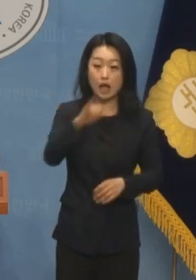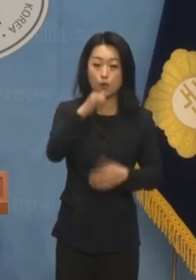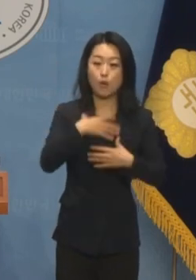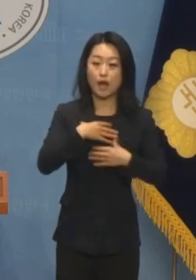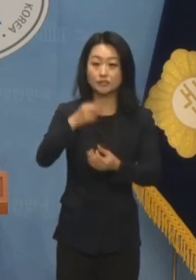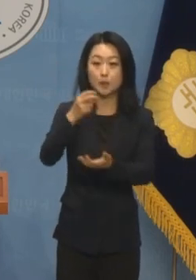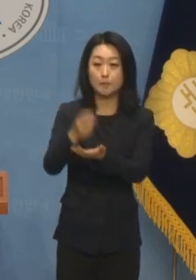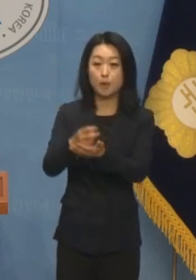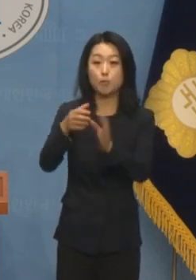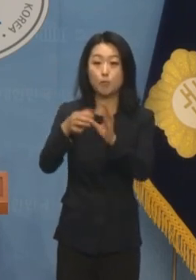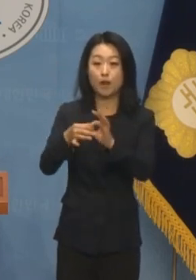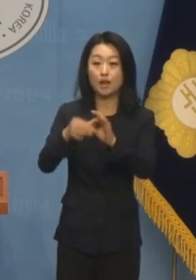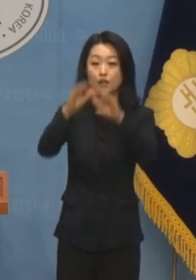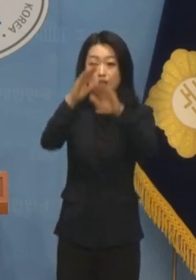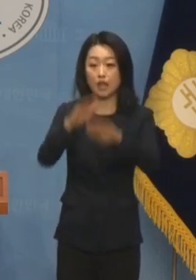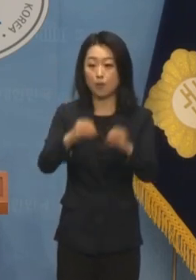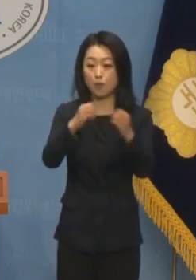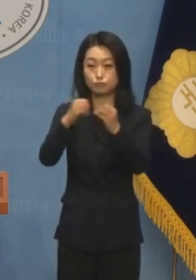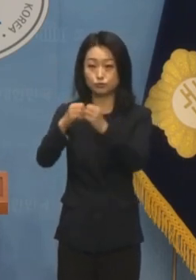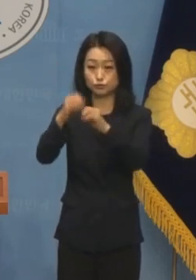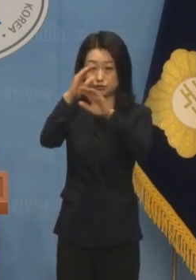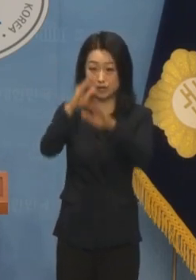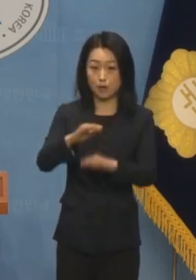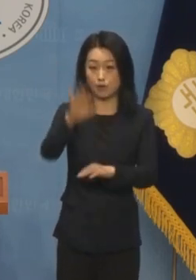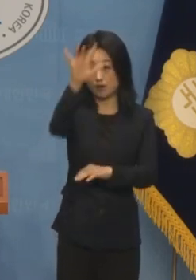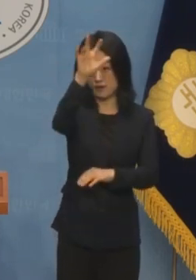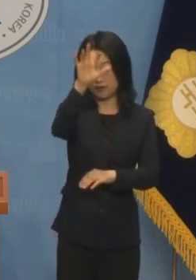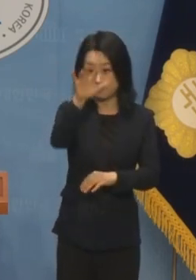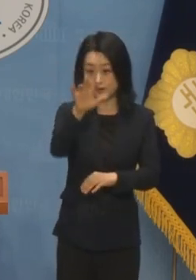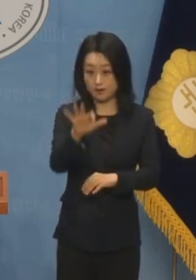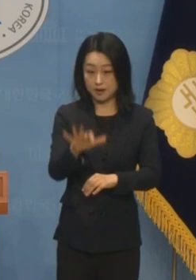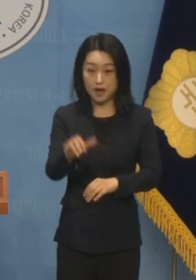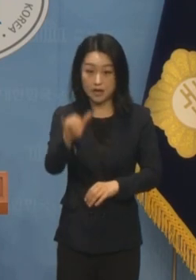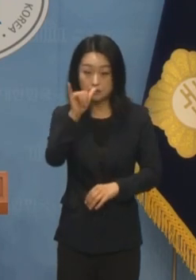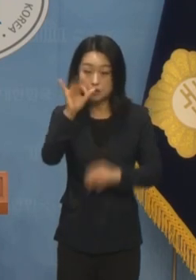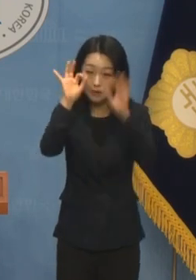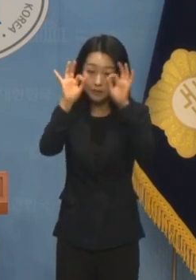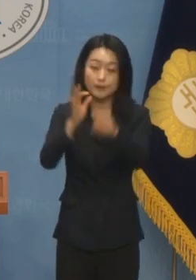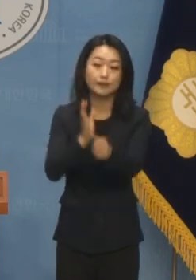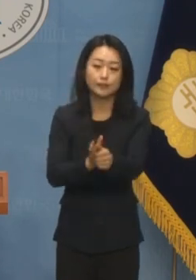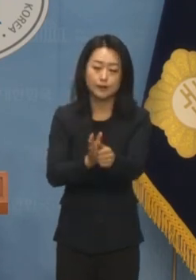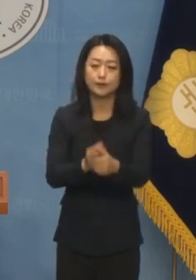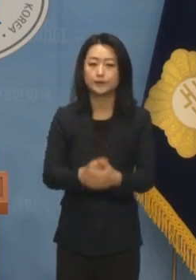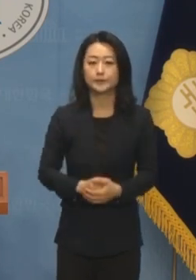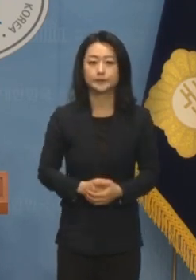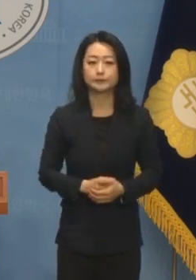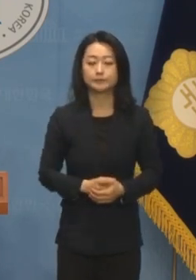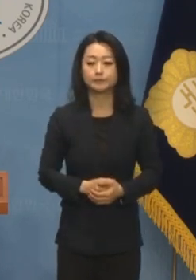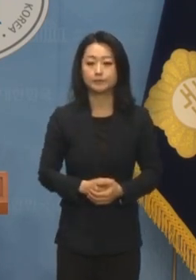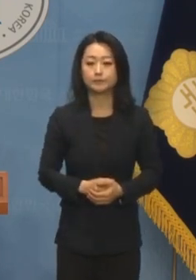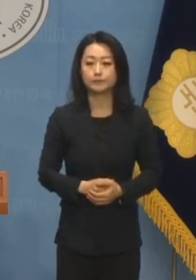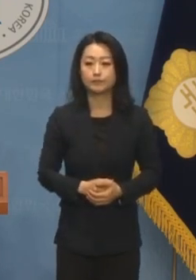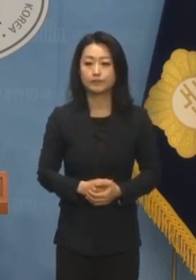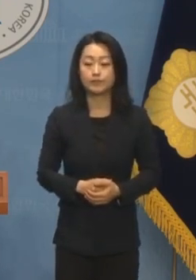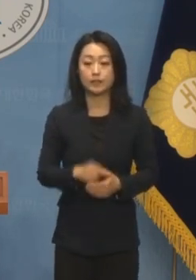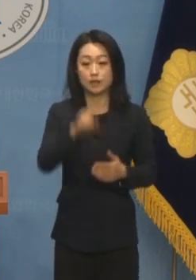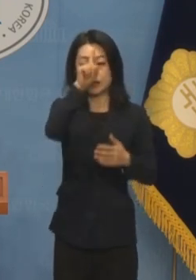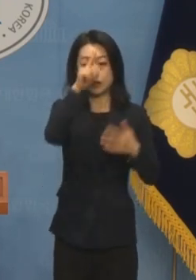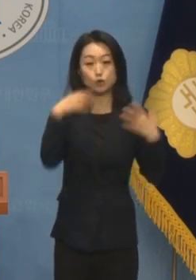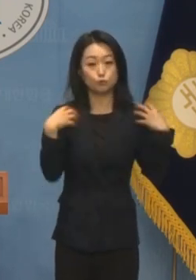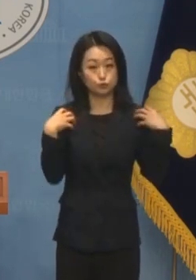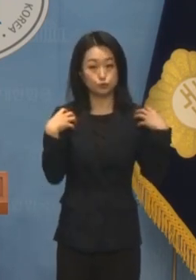항공안전법 관련 규정을 담아서 설명을 드리고 있습니다. 즉,